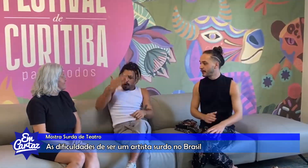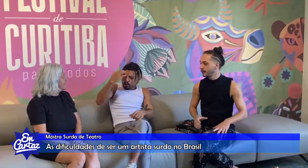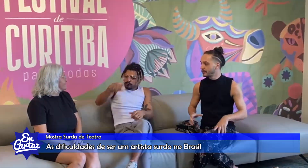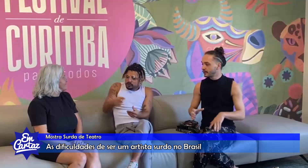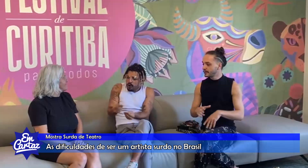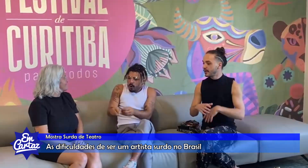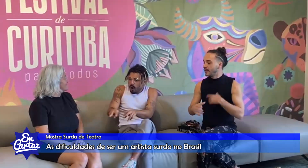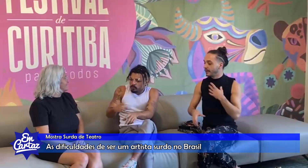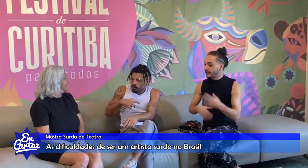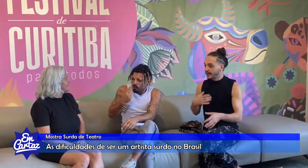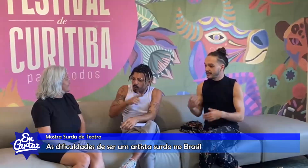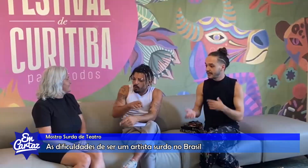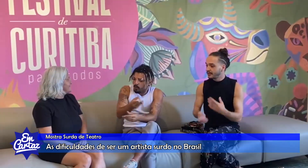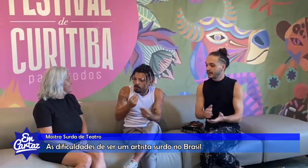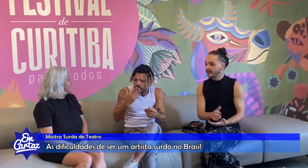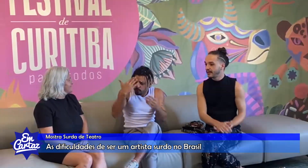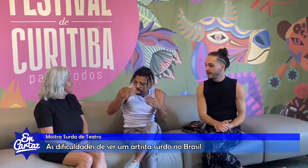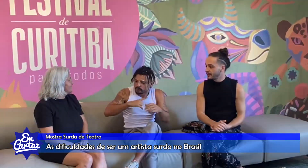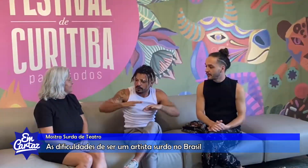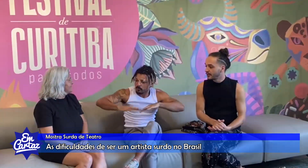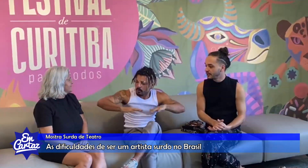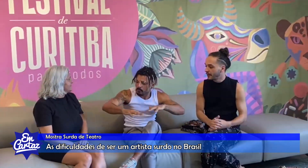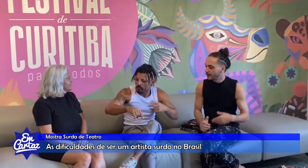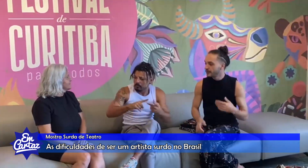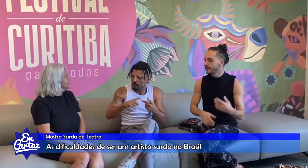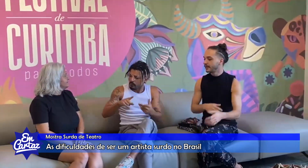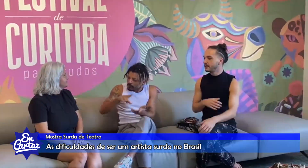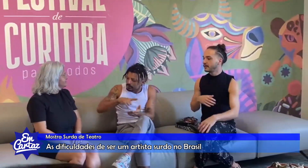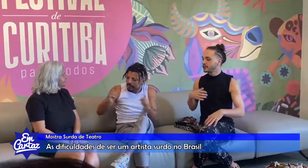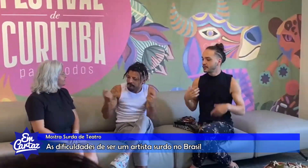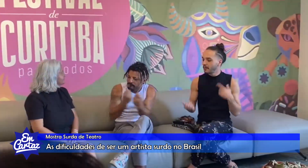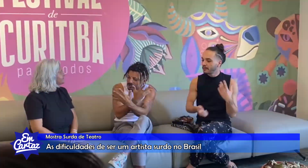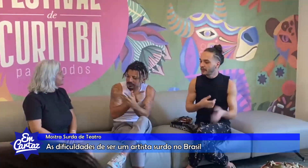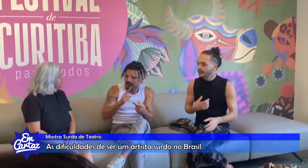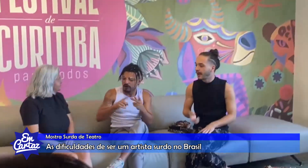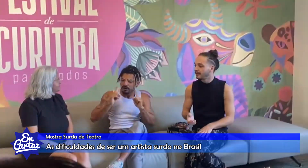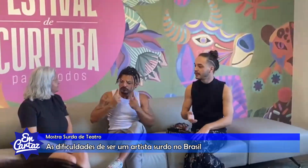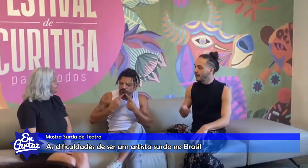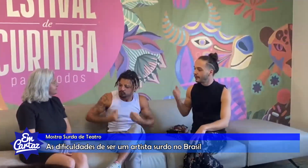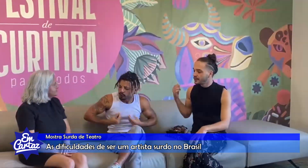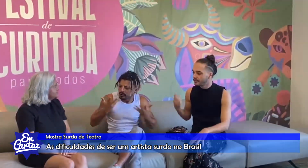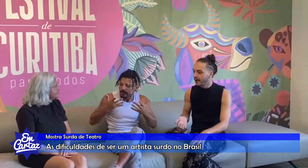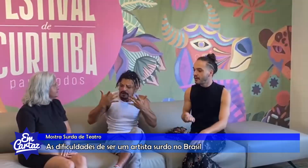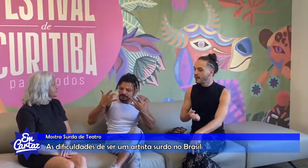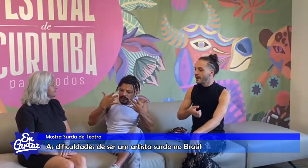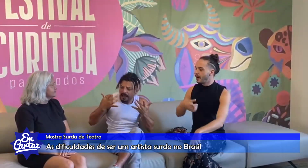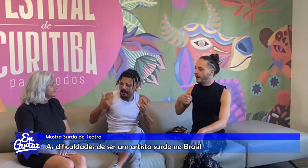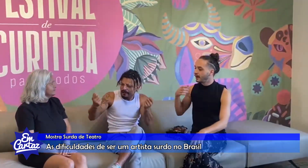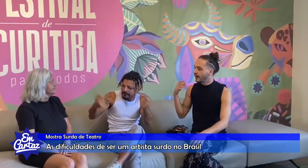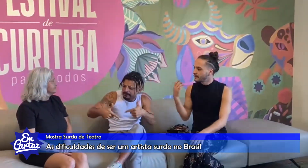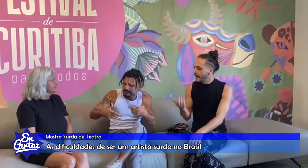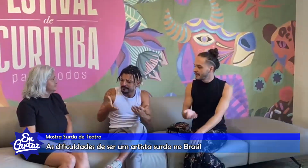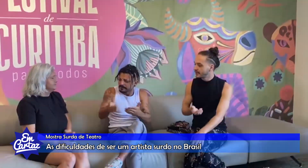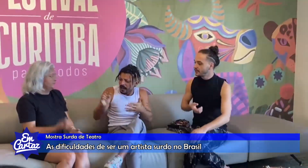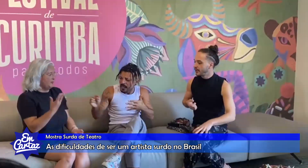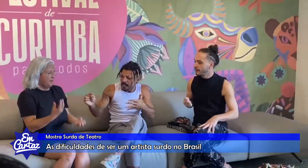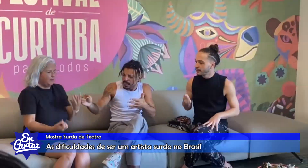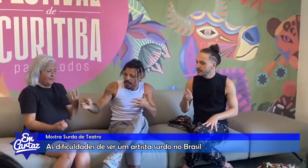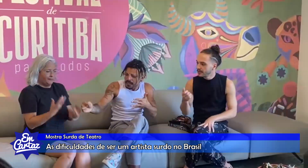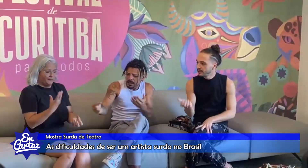muitos surdos têm interesse aqui do que tem visto, que a gente tem produzido aqui em Curitiba, movimentado, né, o festival, as peças que a gente tem produzido,